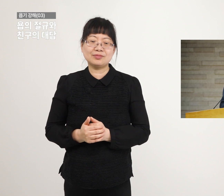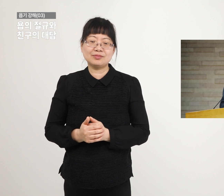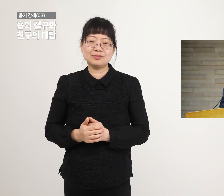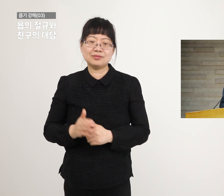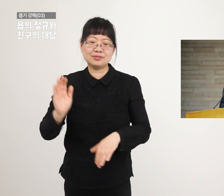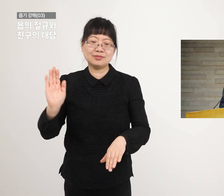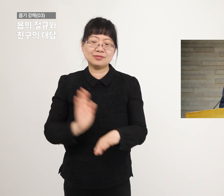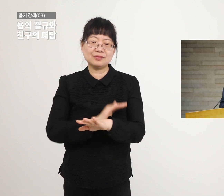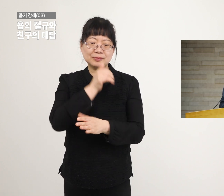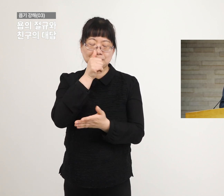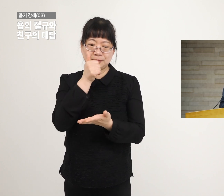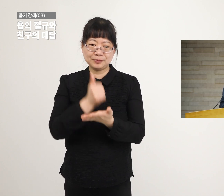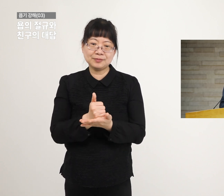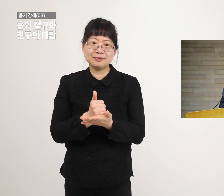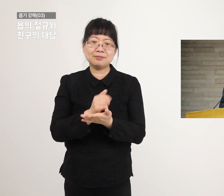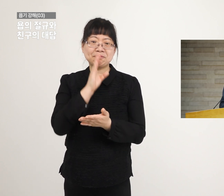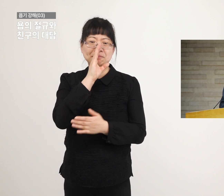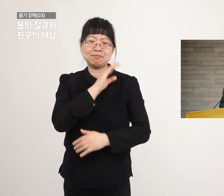죄악들이